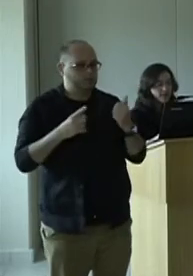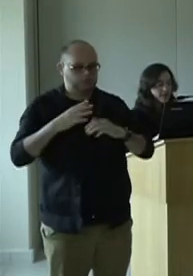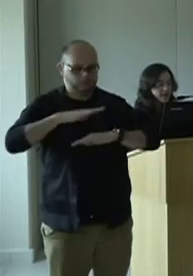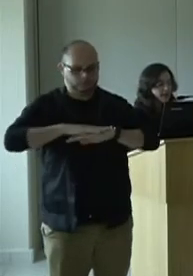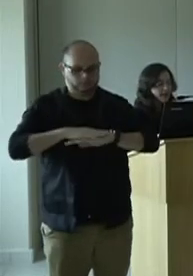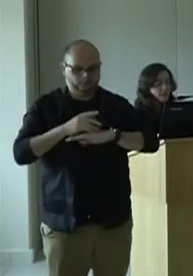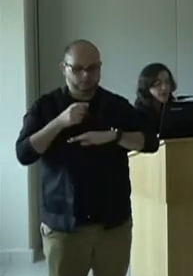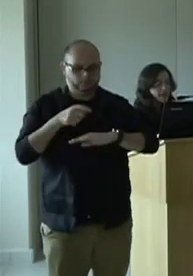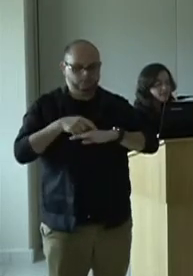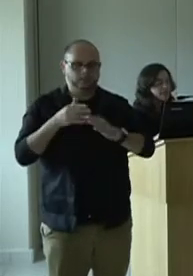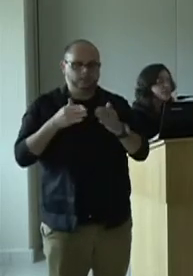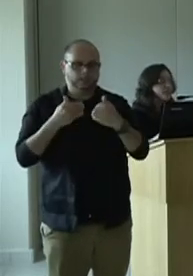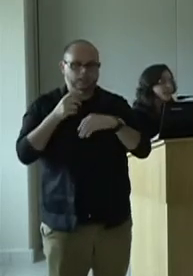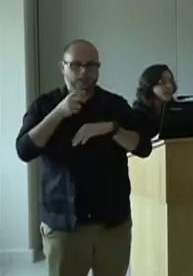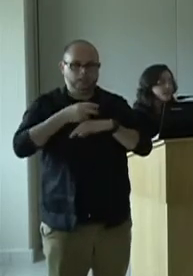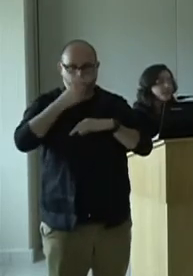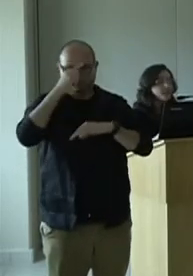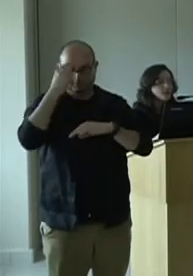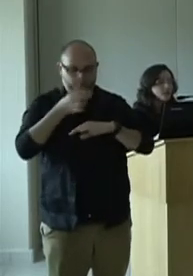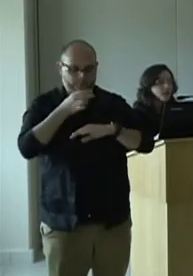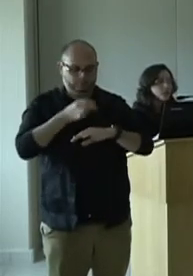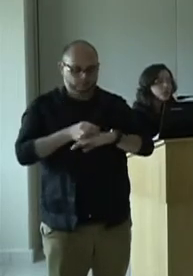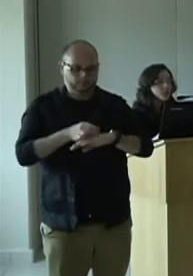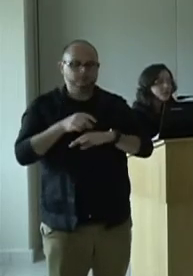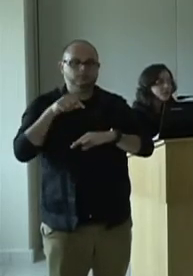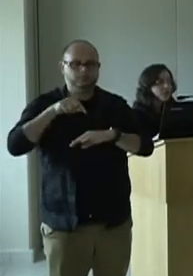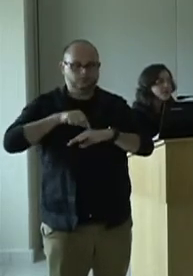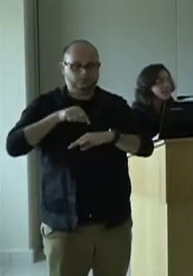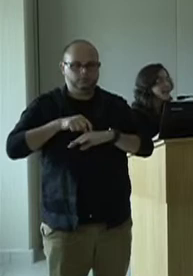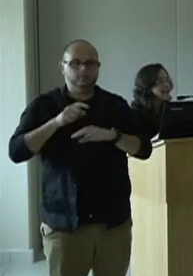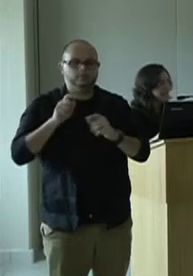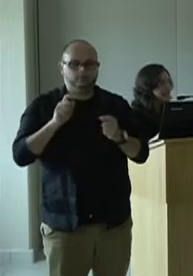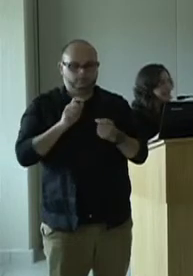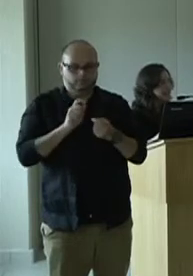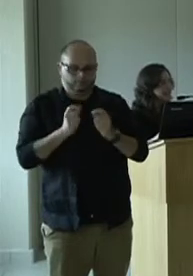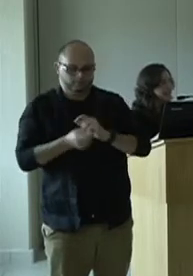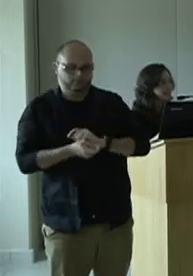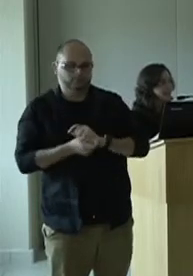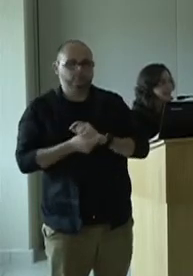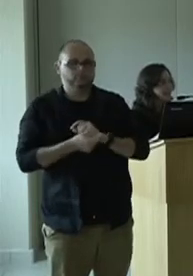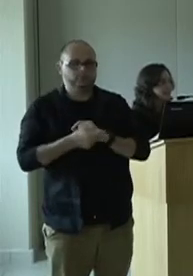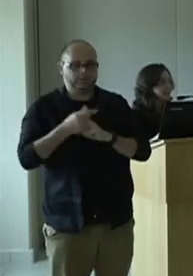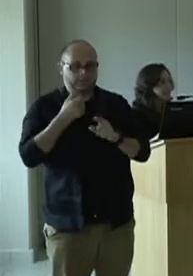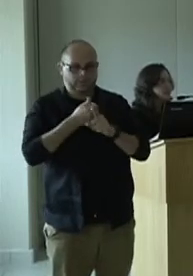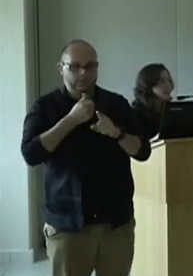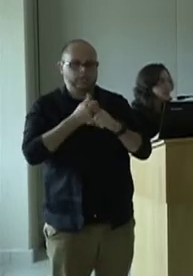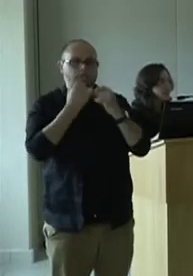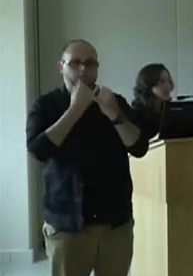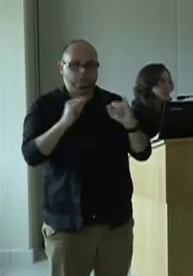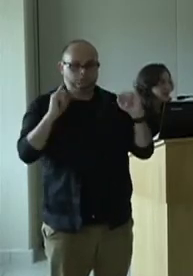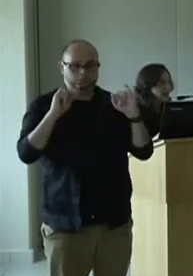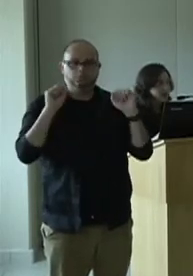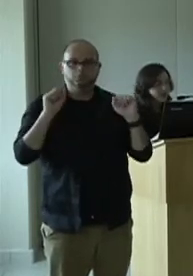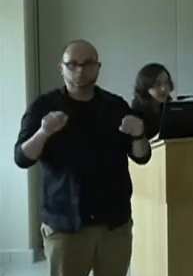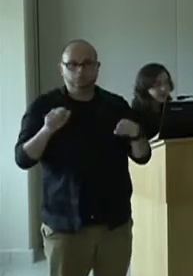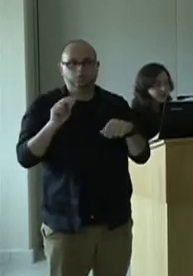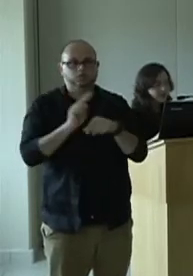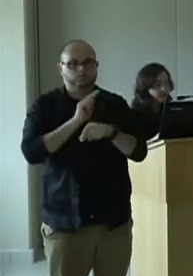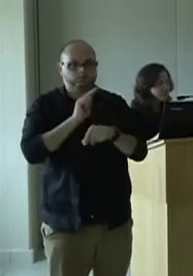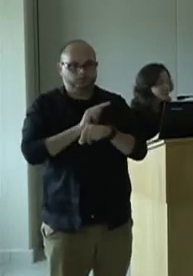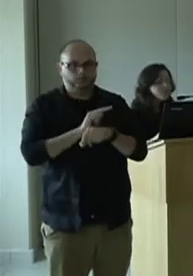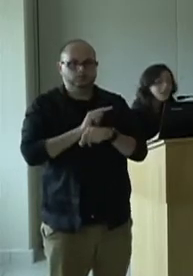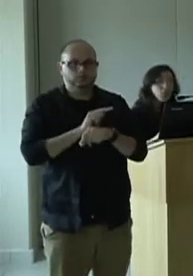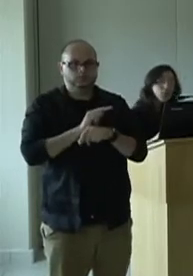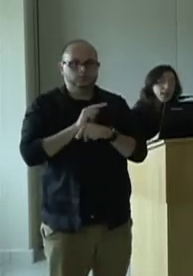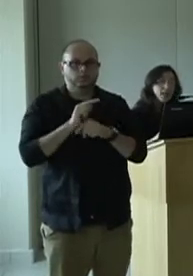sus piernas es una adaptación que se hizo del control remoto convencional para que ella de manera independiente pudiera cambiar los